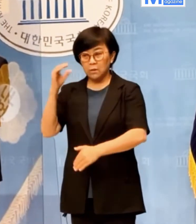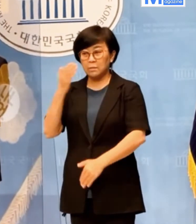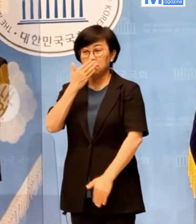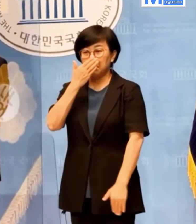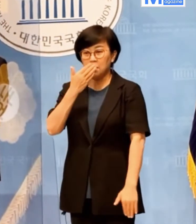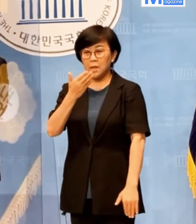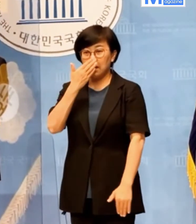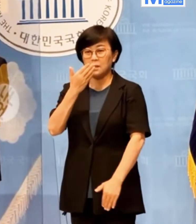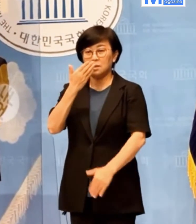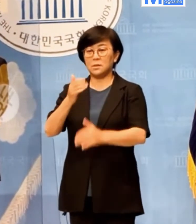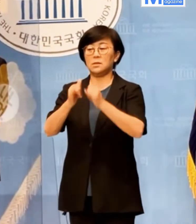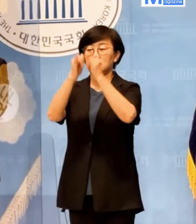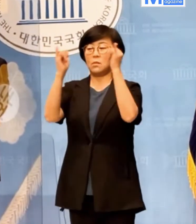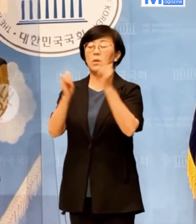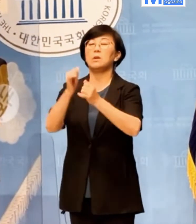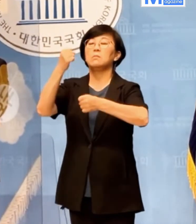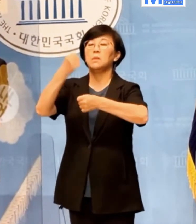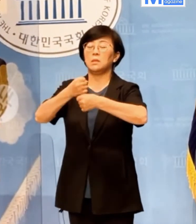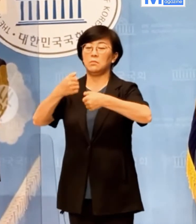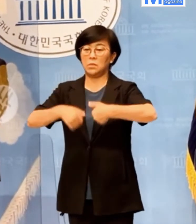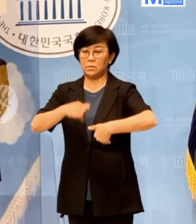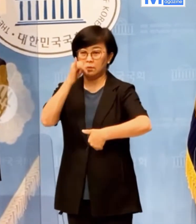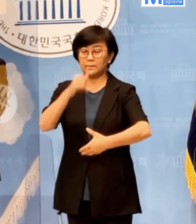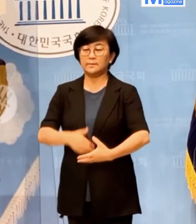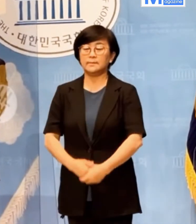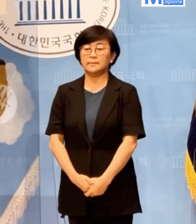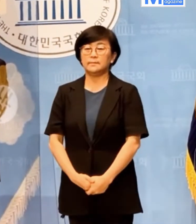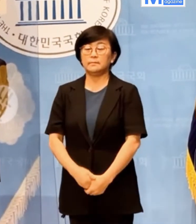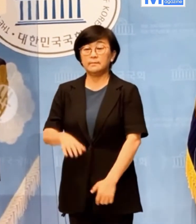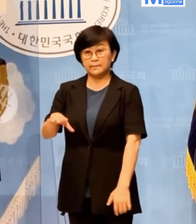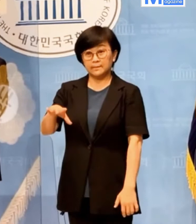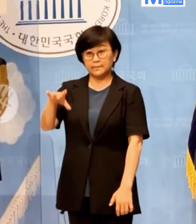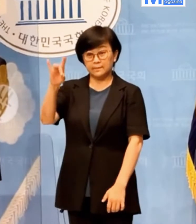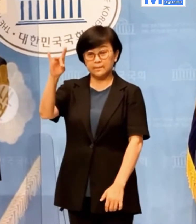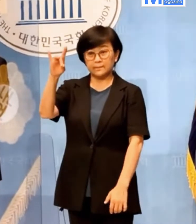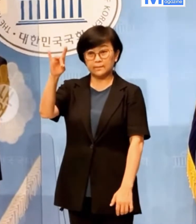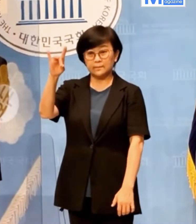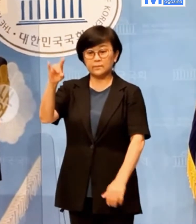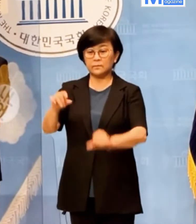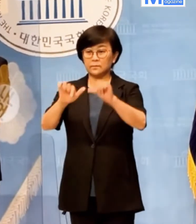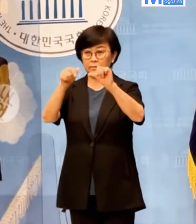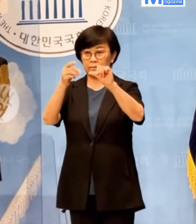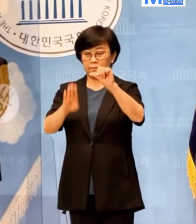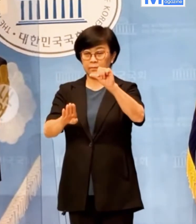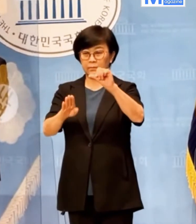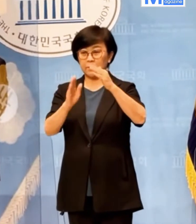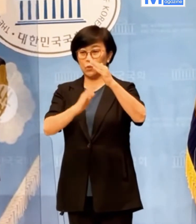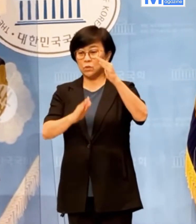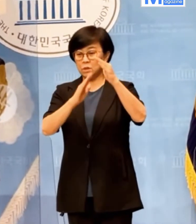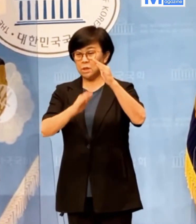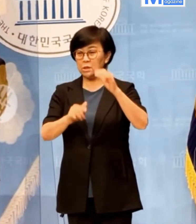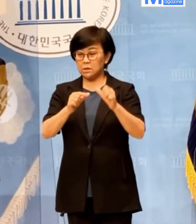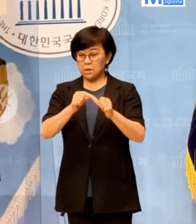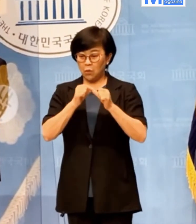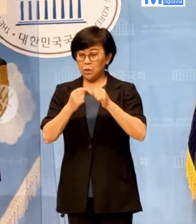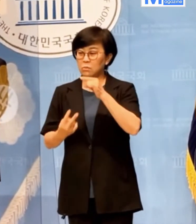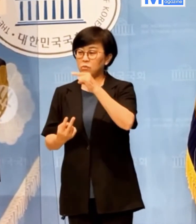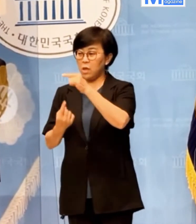담보되는 공직사회를 만들어야 합니다. 우선 5급 공채 인원의 절반